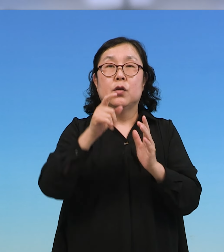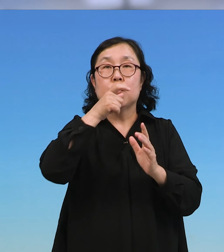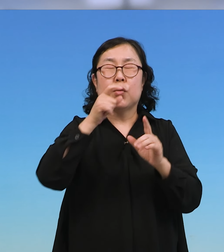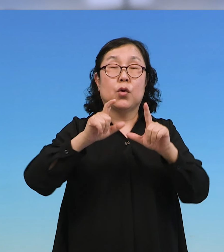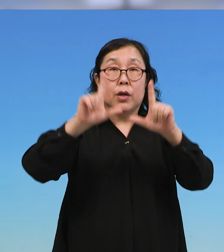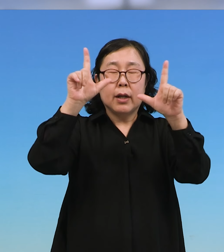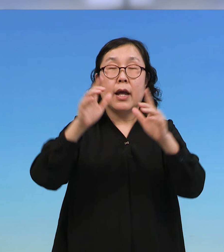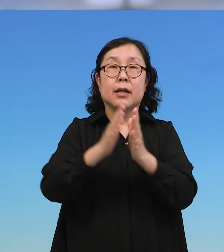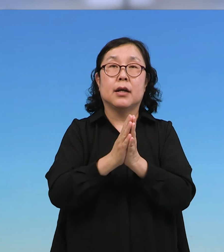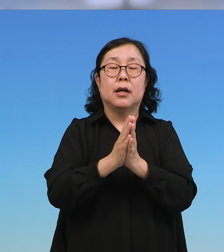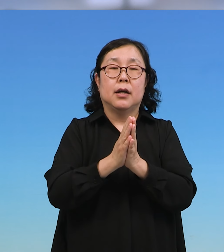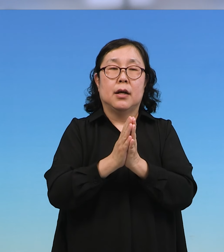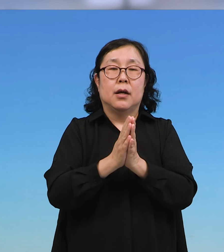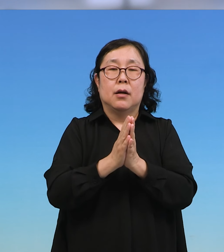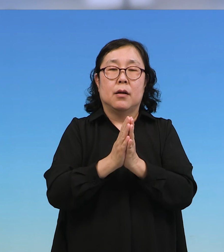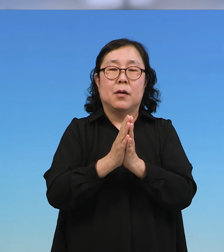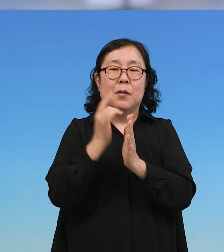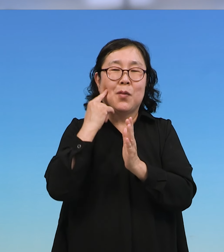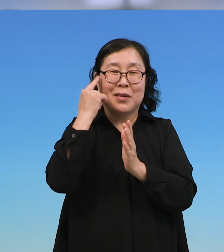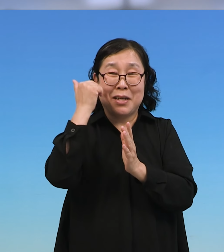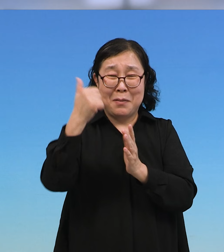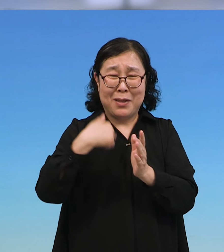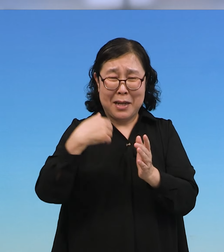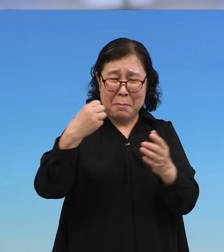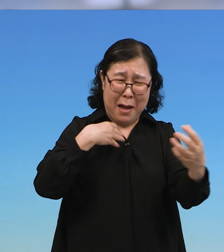모두가 다 우리 교회 너무 힘들었다는 겁니다.